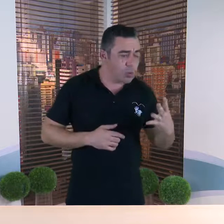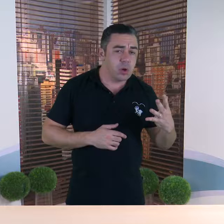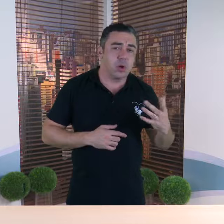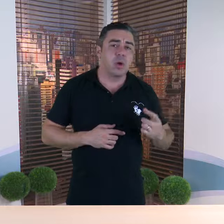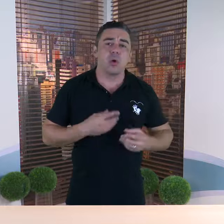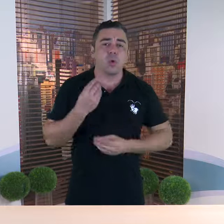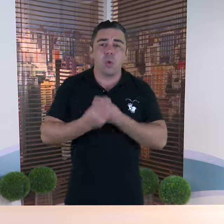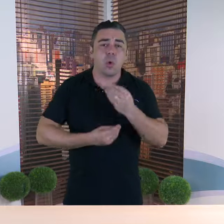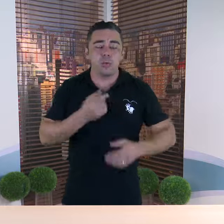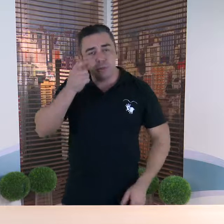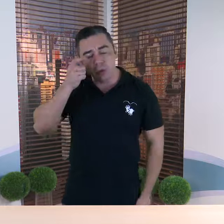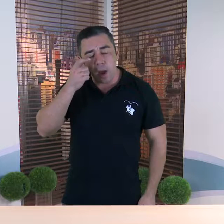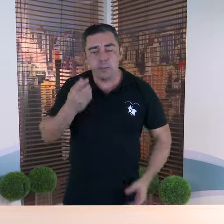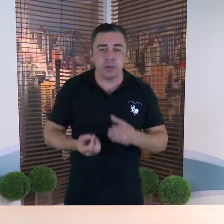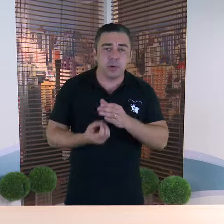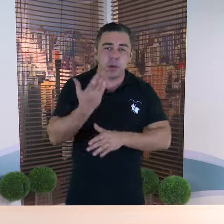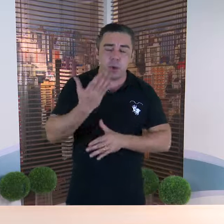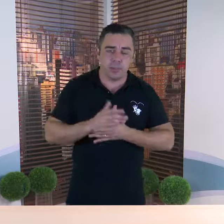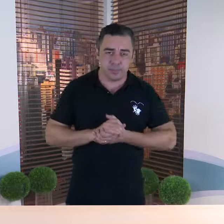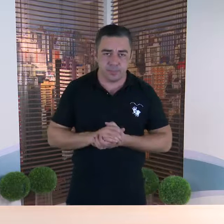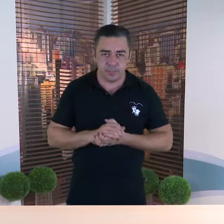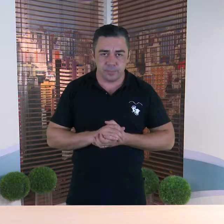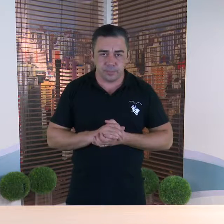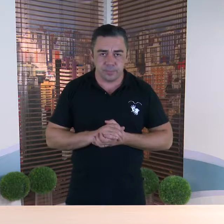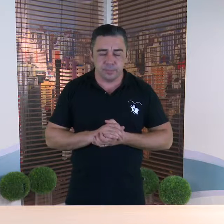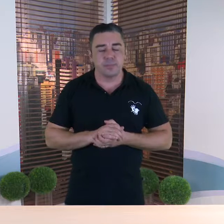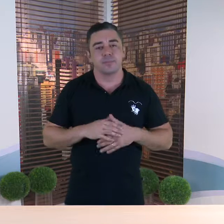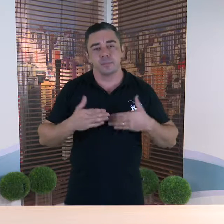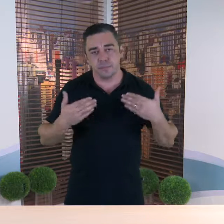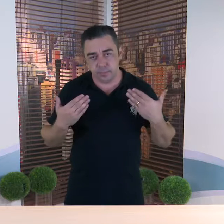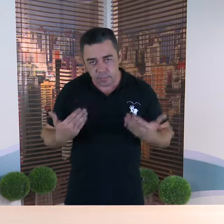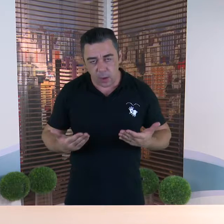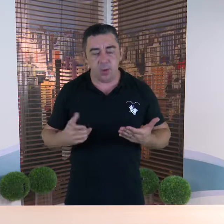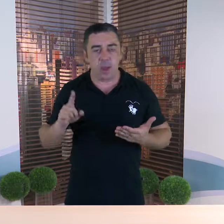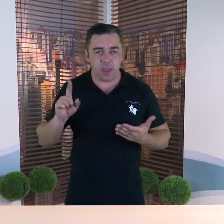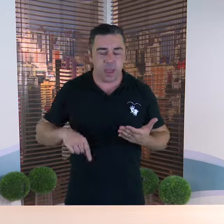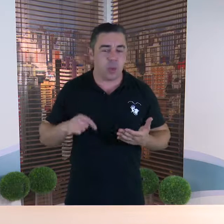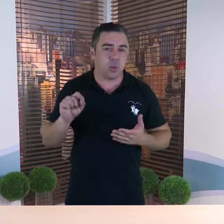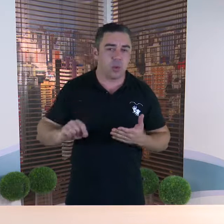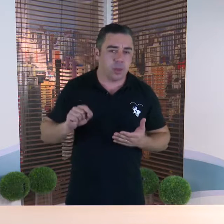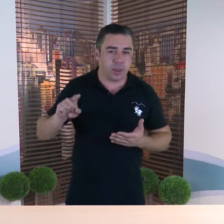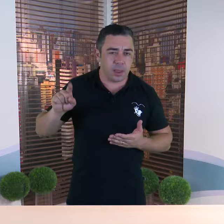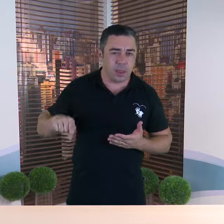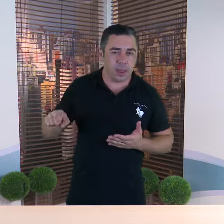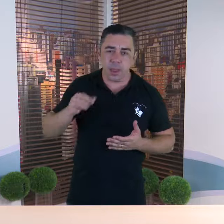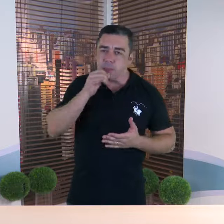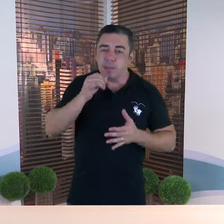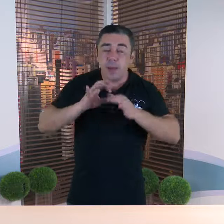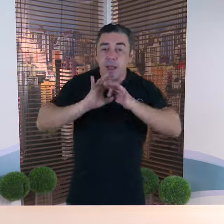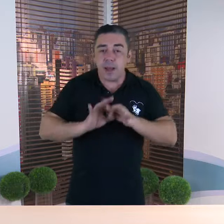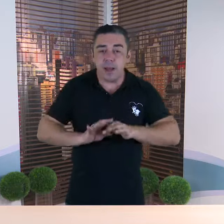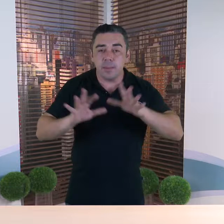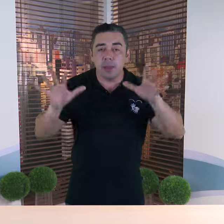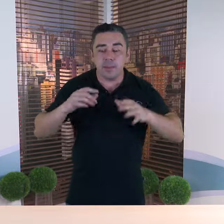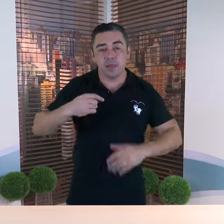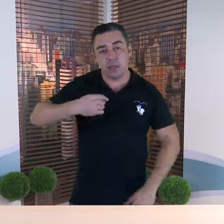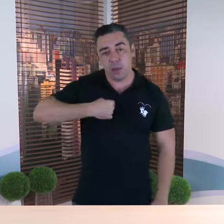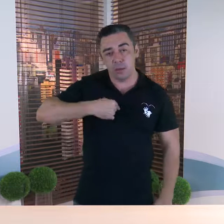bons, então de onde veio o diabo? Diante disso, torna-se imperioso tratar a questão da liberdade